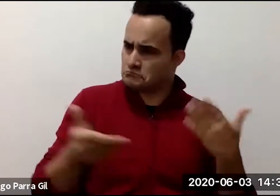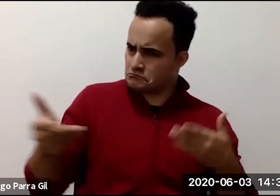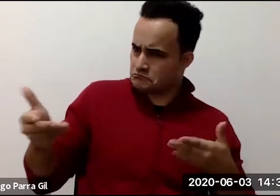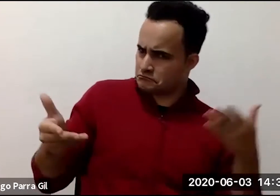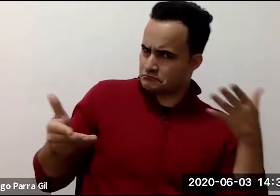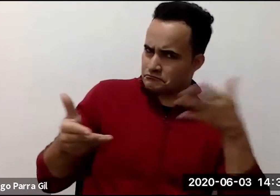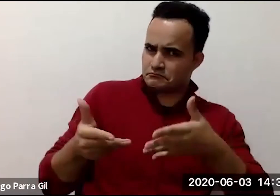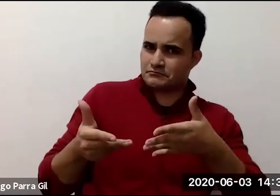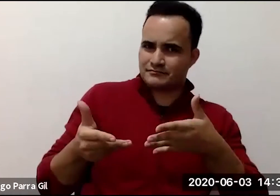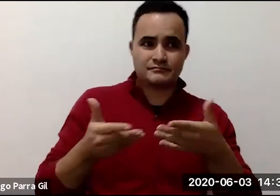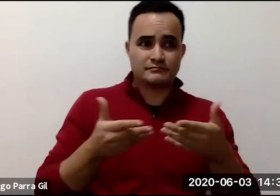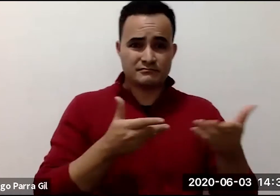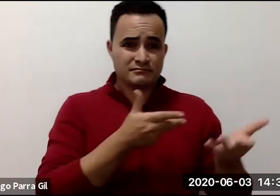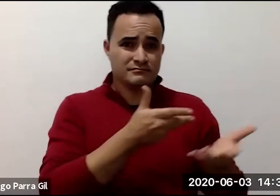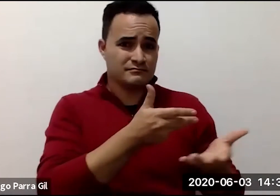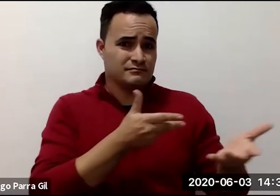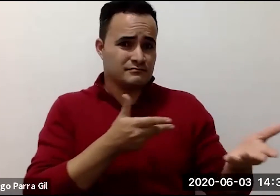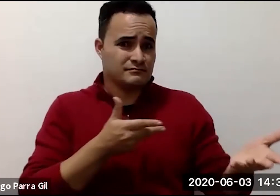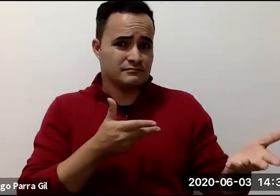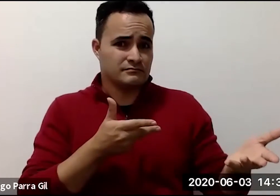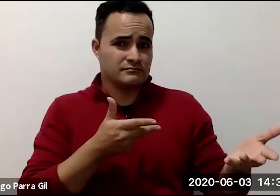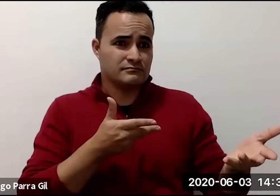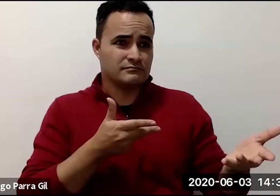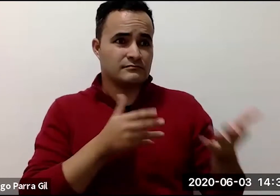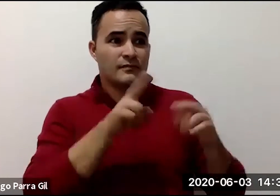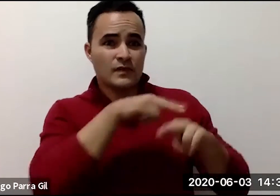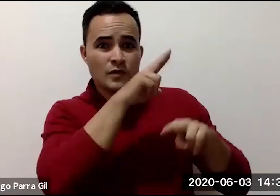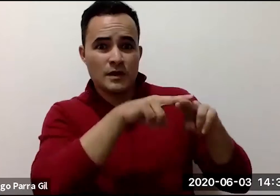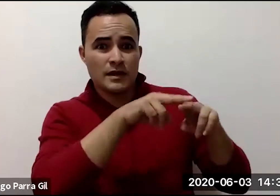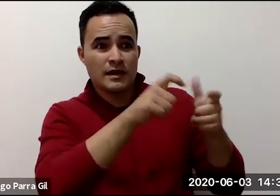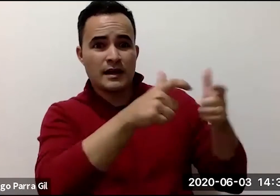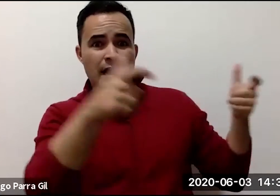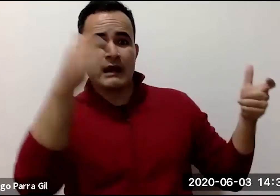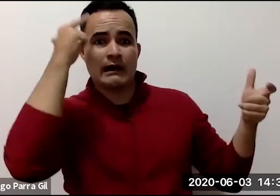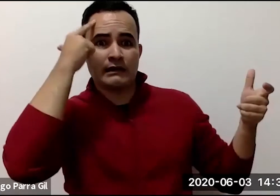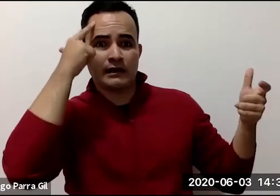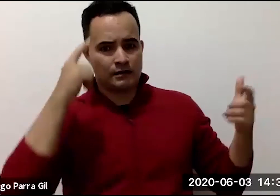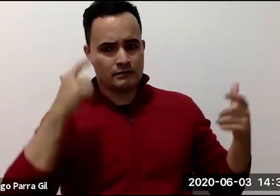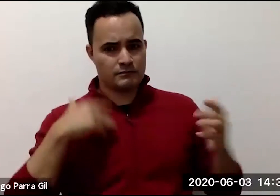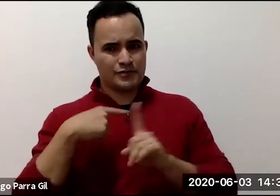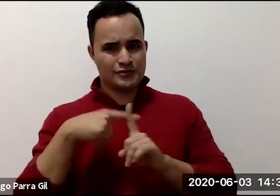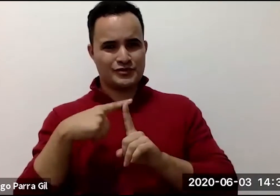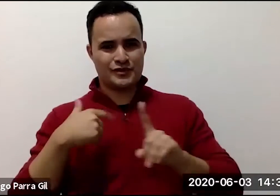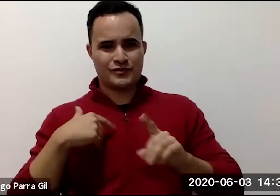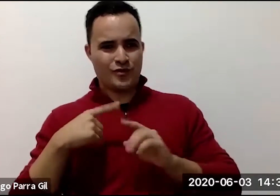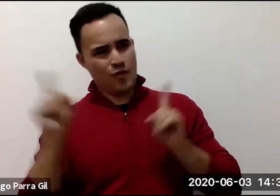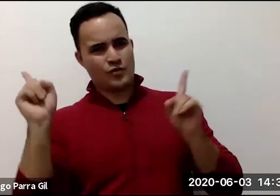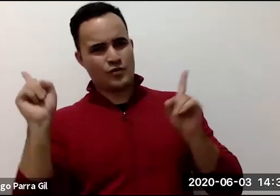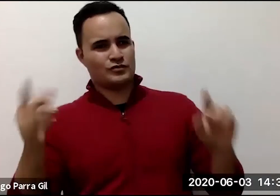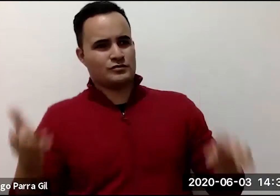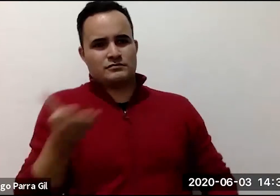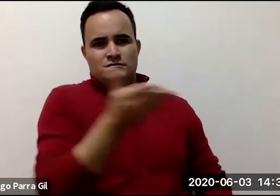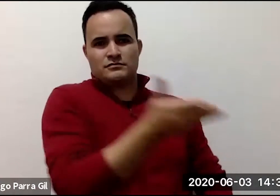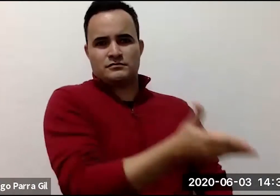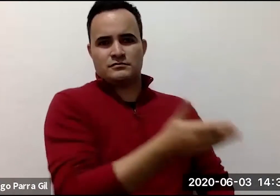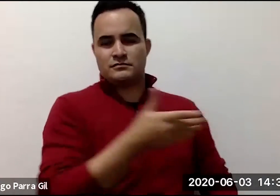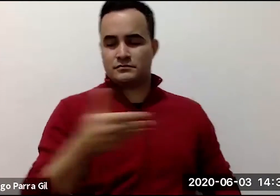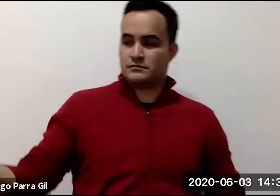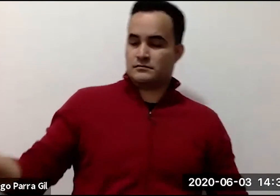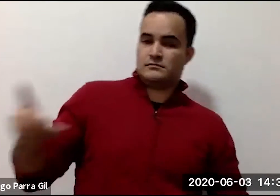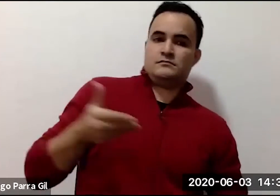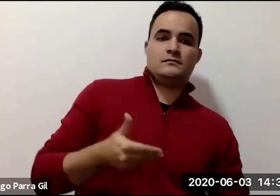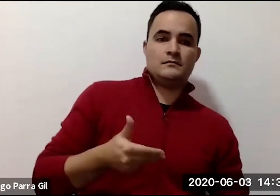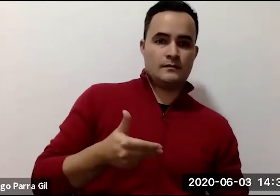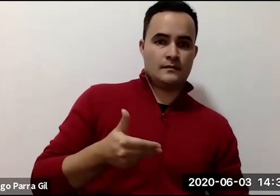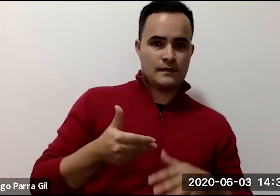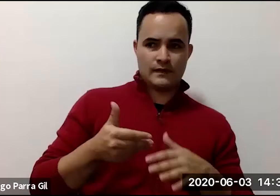puede cuestionar a la misma normalidad desde diferentes aspectos de la vida y que esos aspectos de la vida o esas